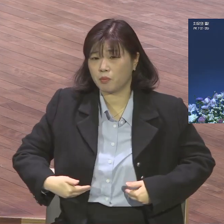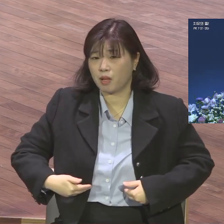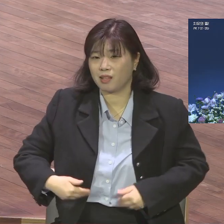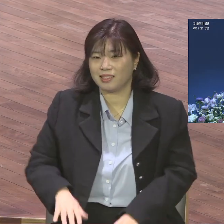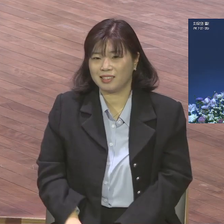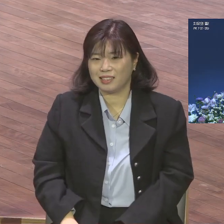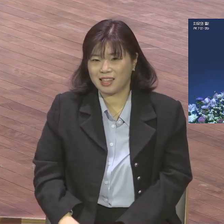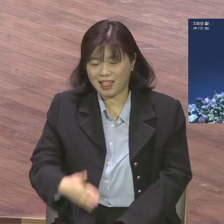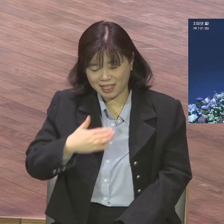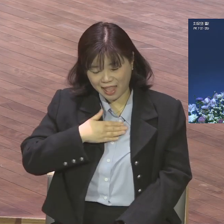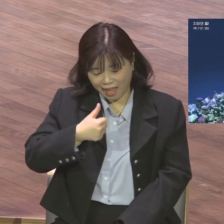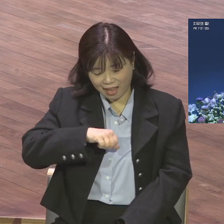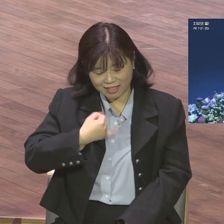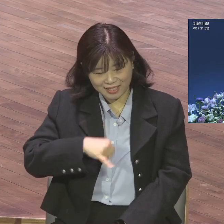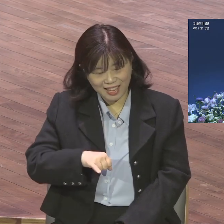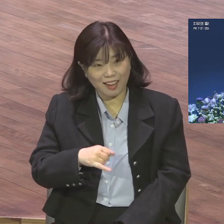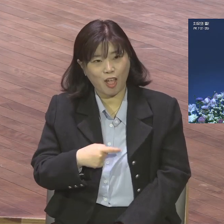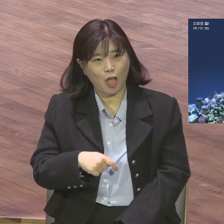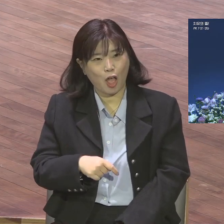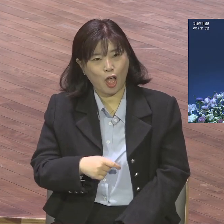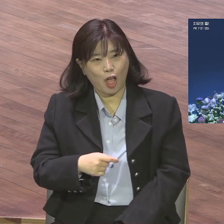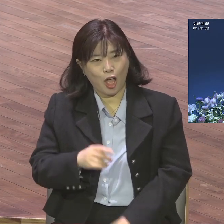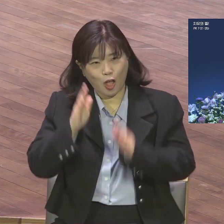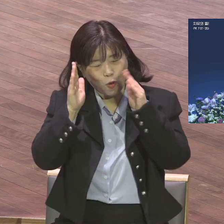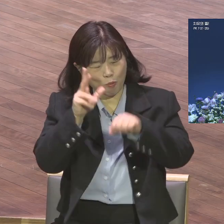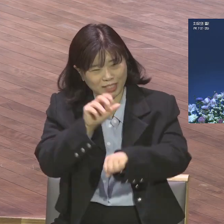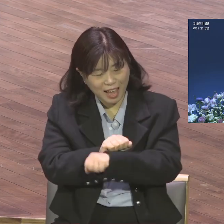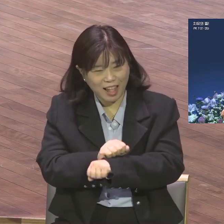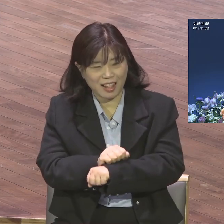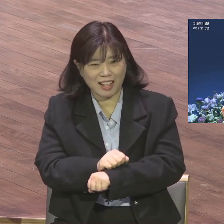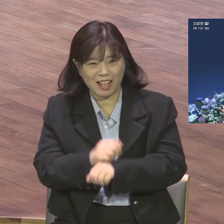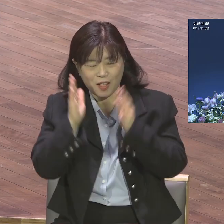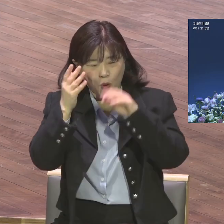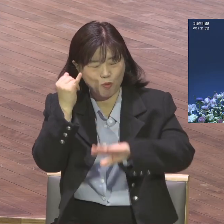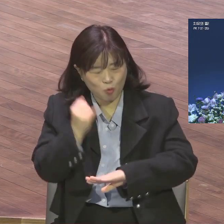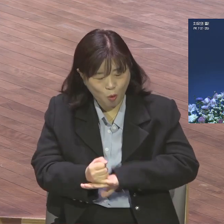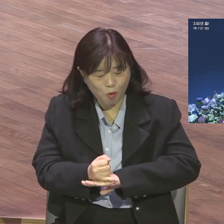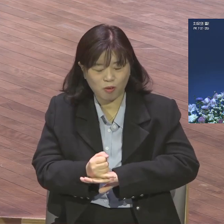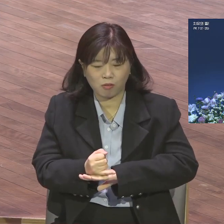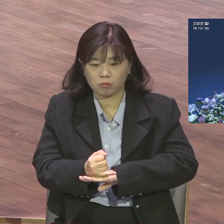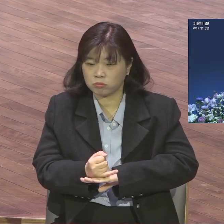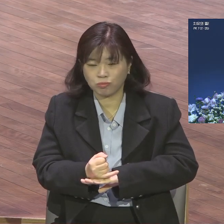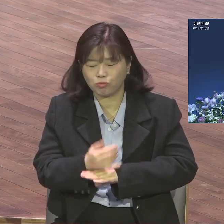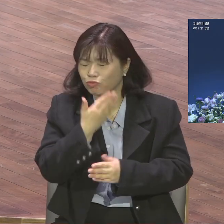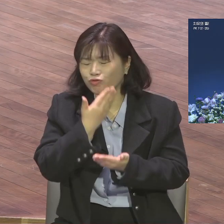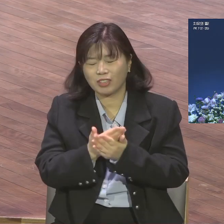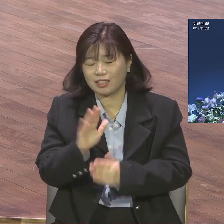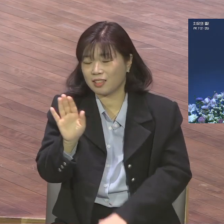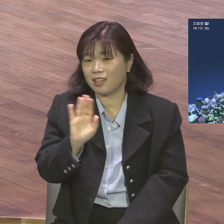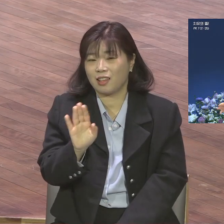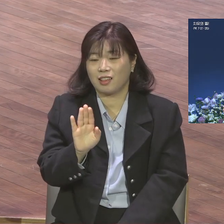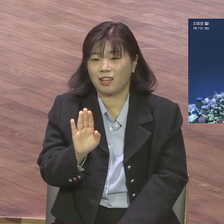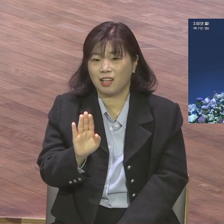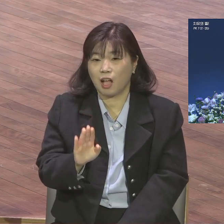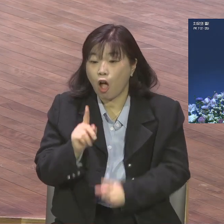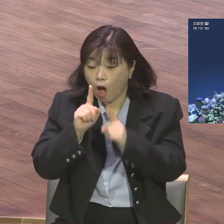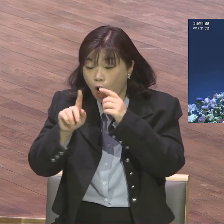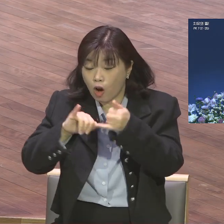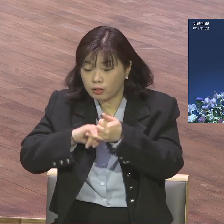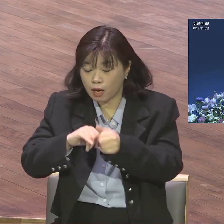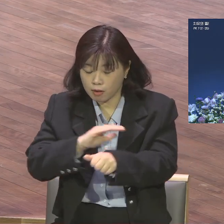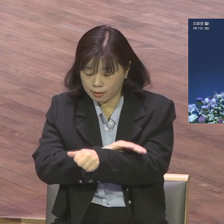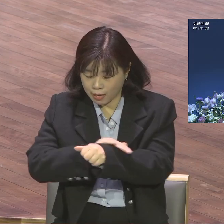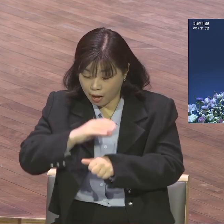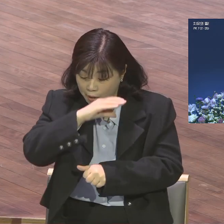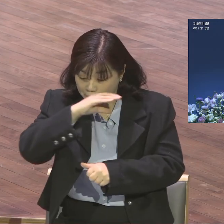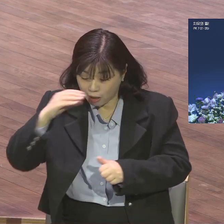잘생겼다 못생겼다가 아니에요. 정말 내 자녀들에게 우리 후손들에게 언약을 제대로 심어주고 있느냐 없느냐 여기에